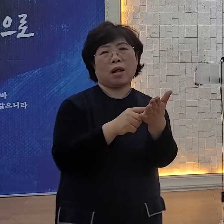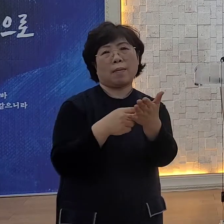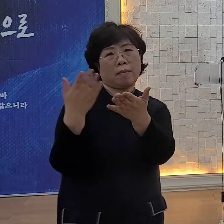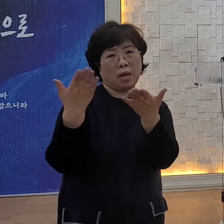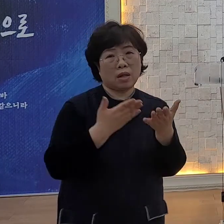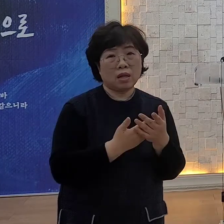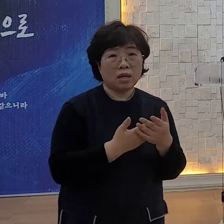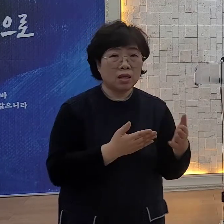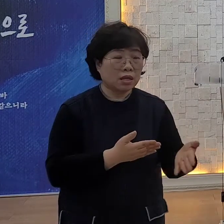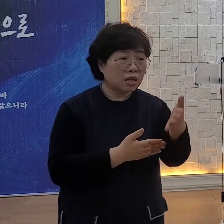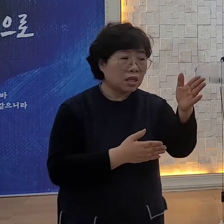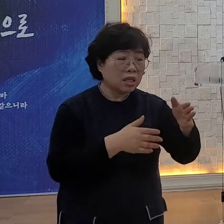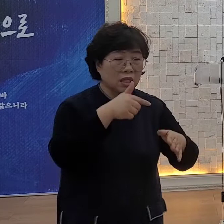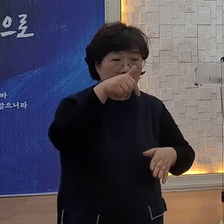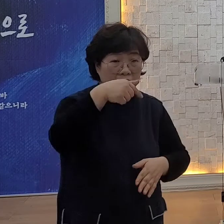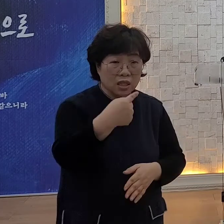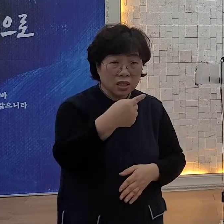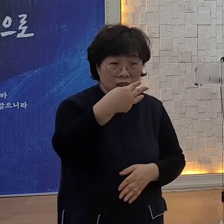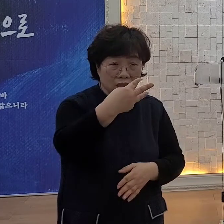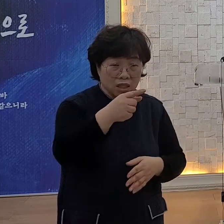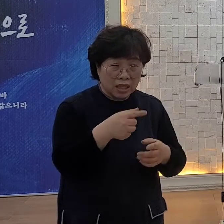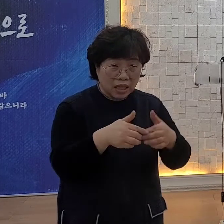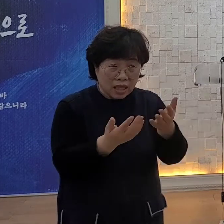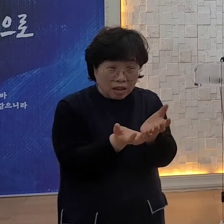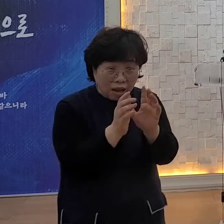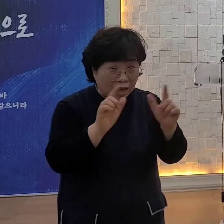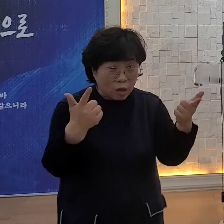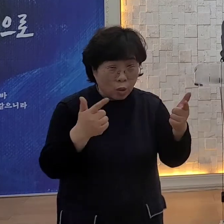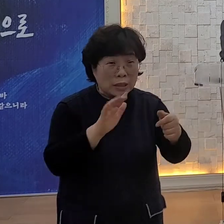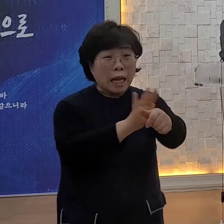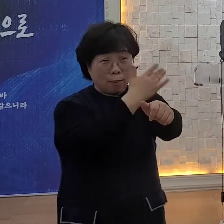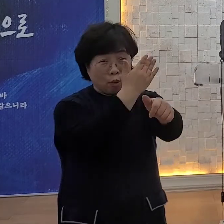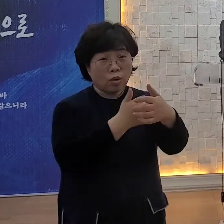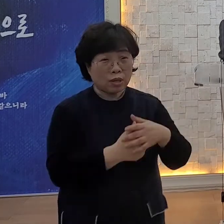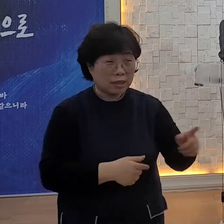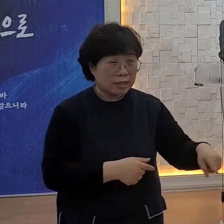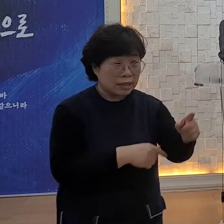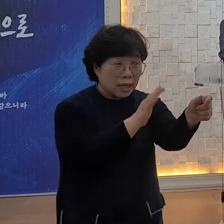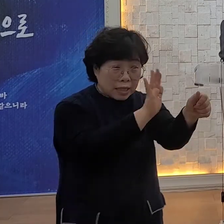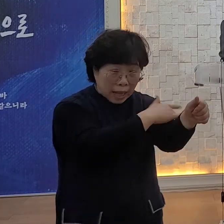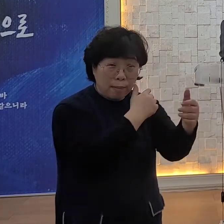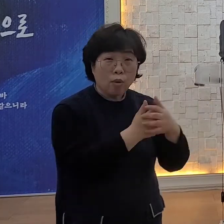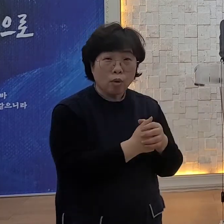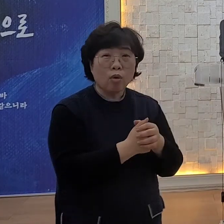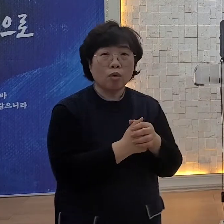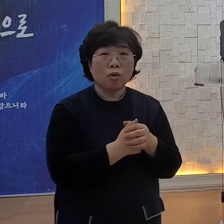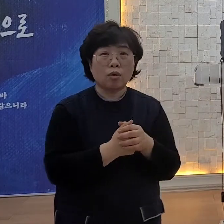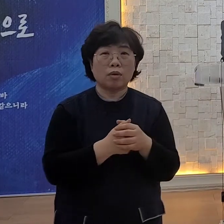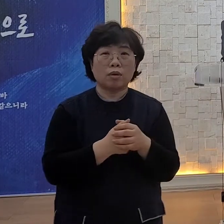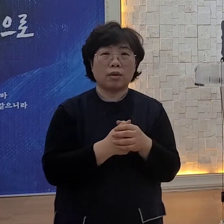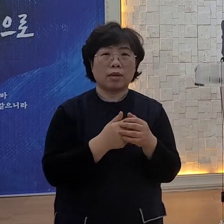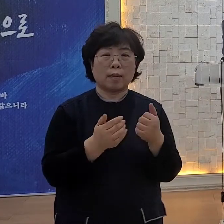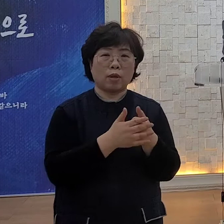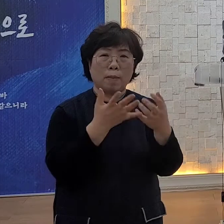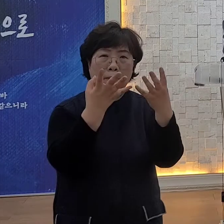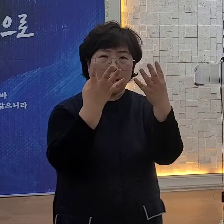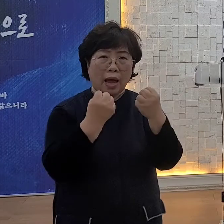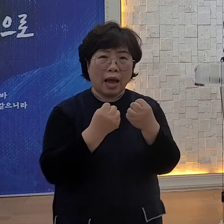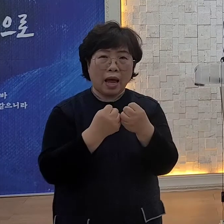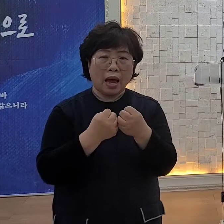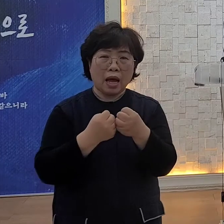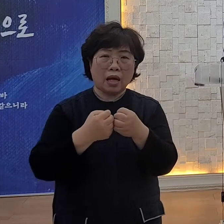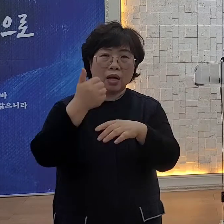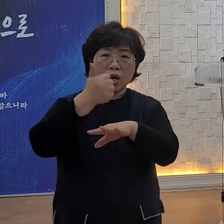이게 잘못됐다는 거예요. 하나님께서 분명히 말씀하시기를 여기 나와 있는 이 언급된 일들이 다 잘못된 이야기들인데